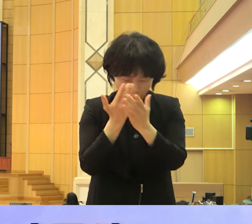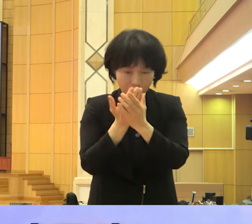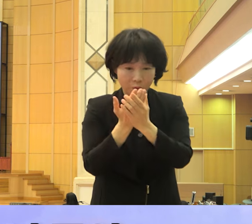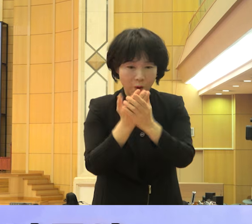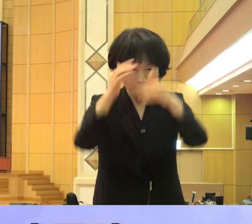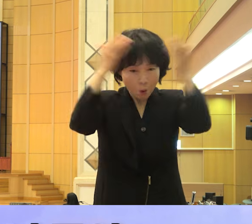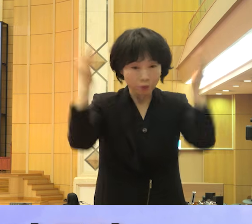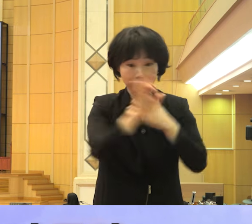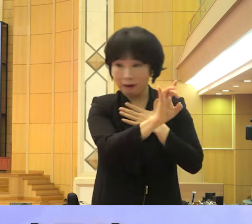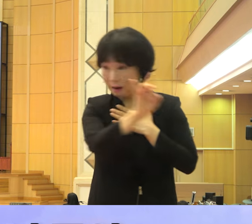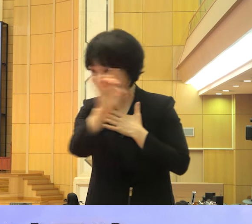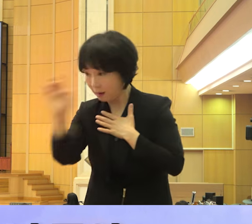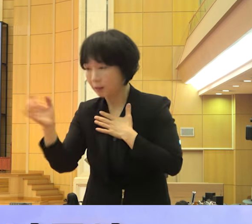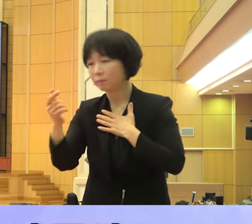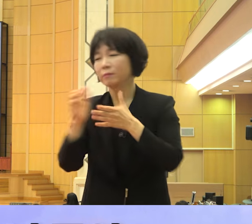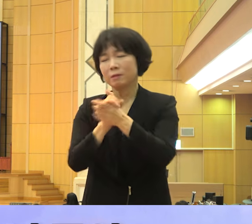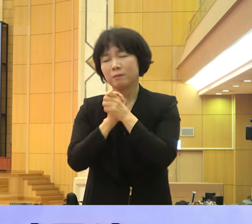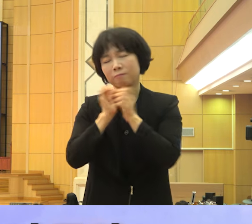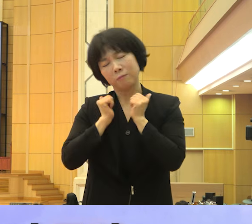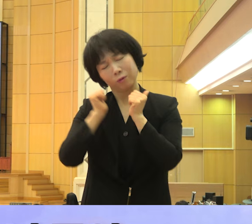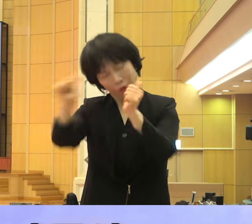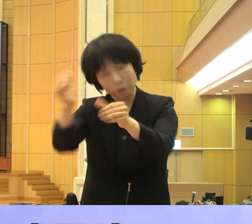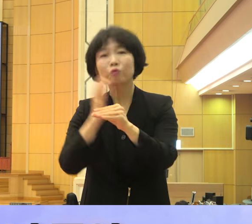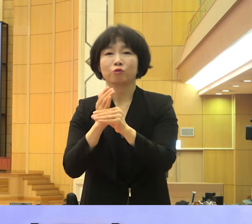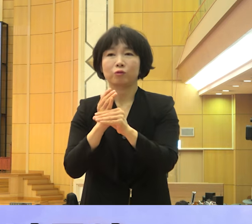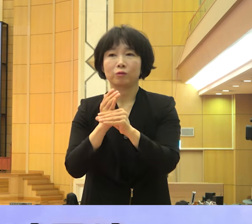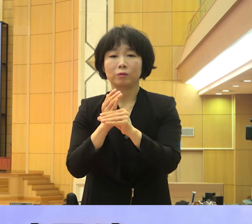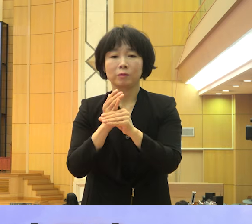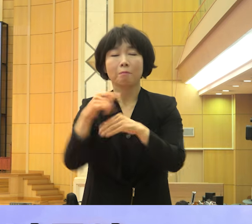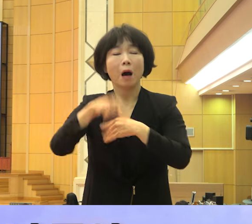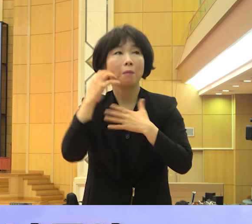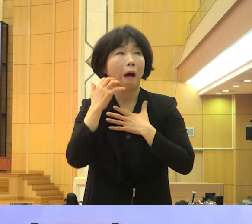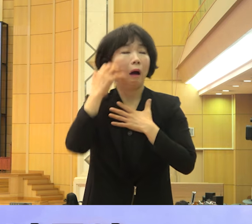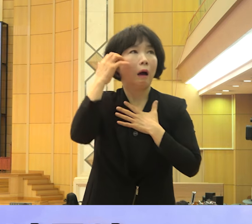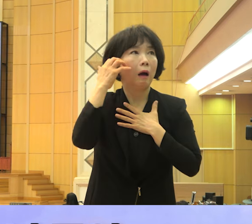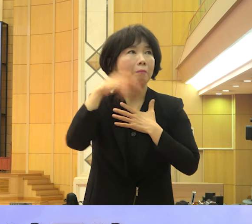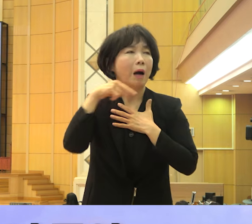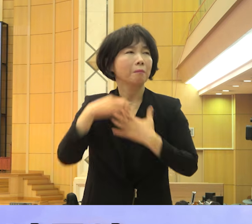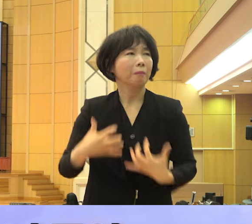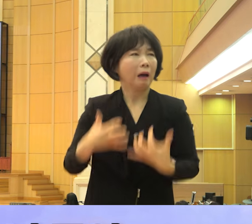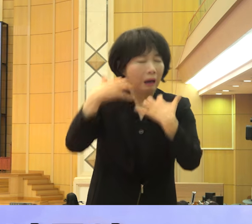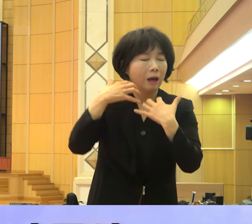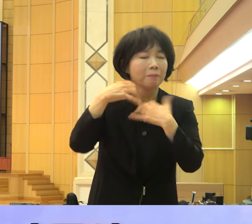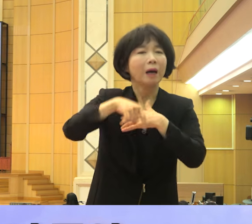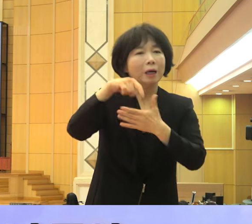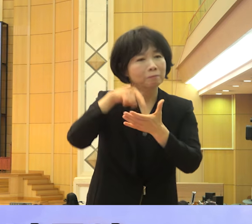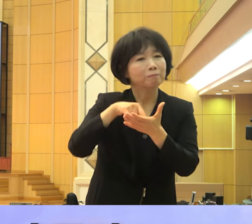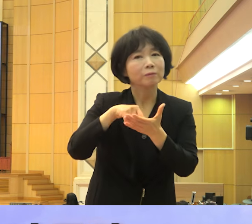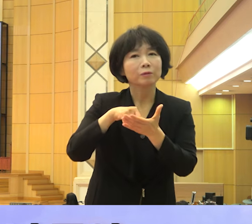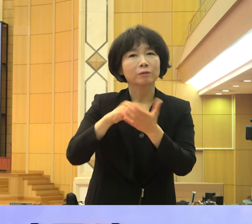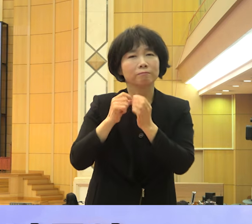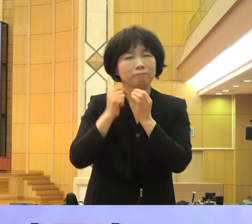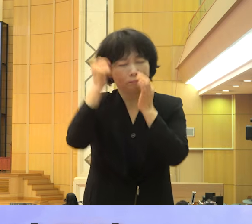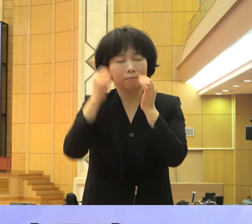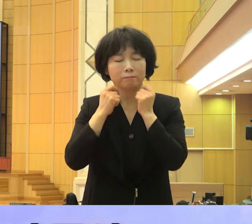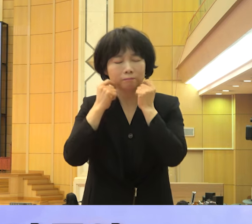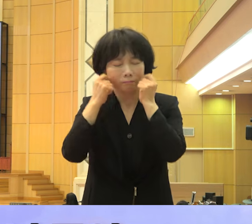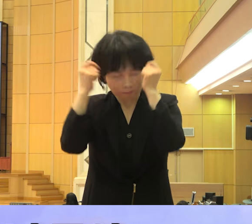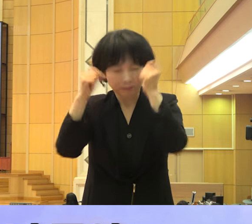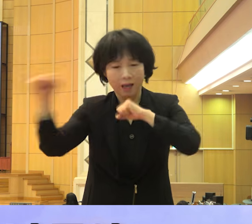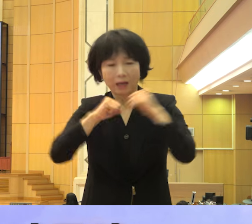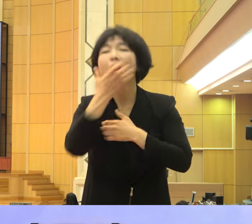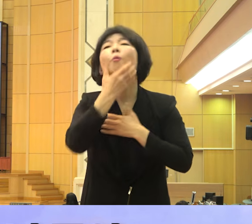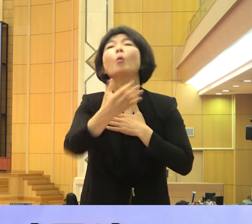위해 모든 교우들 뜨겁게 기도하는 가운데 있습니다. 또 감동된 마음을 가지고 내 보좌에 담대히 나가서 심은대로 행한 대로 복을 받게